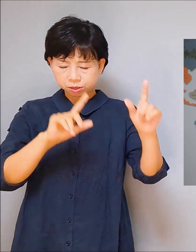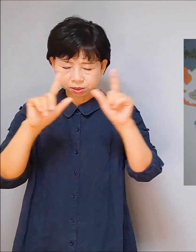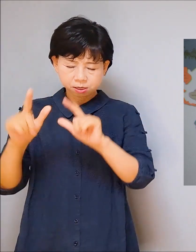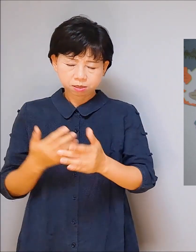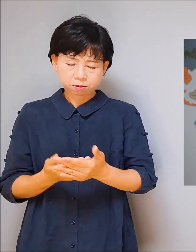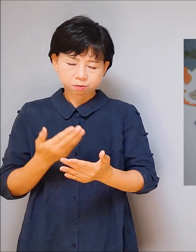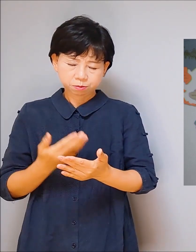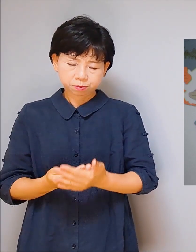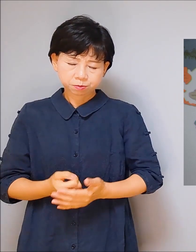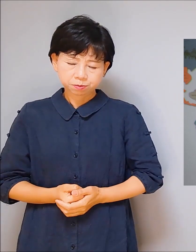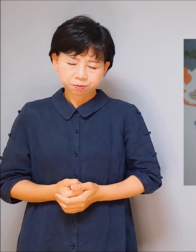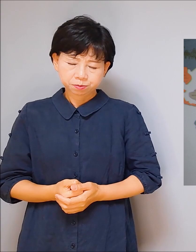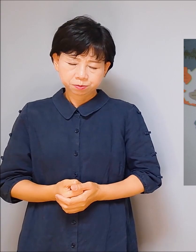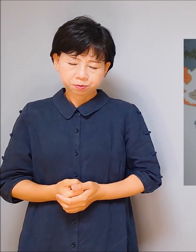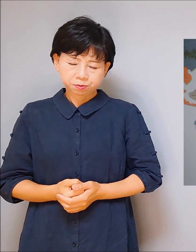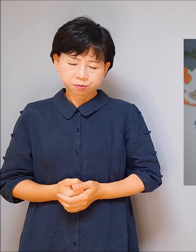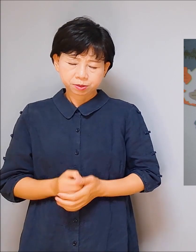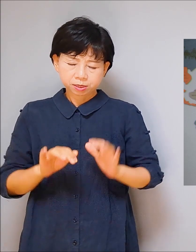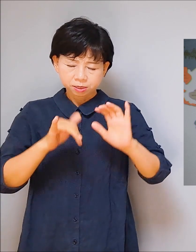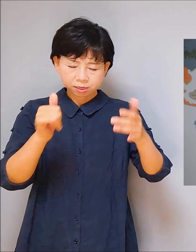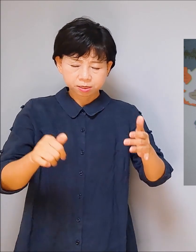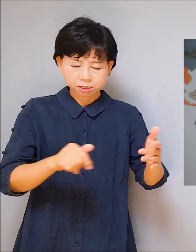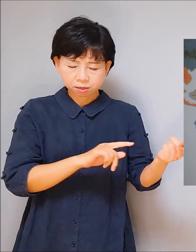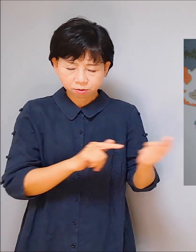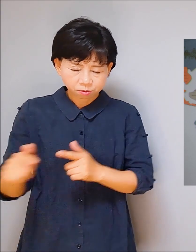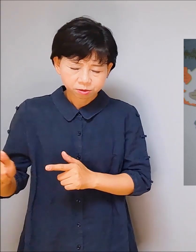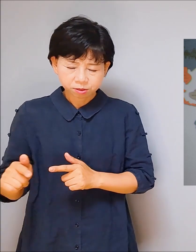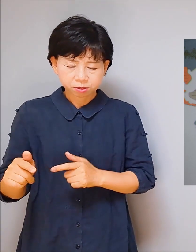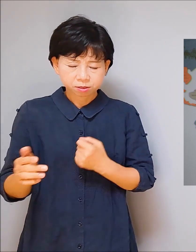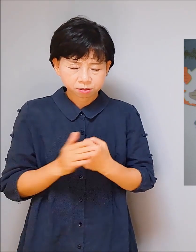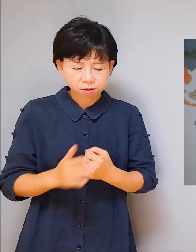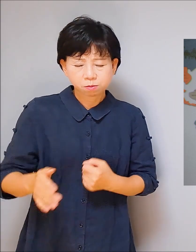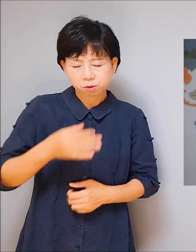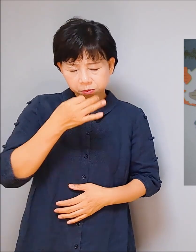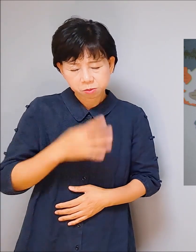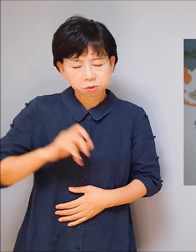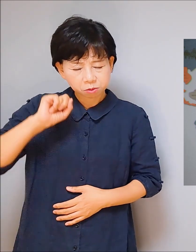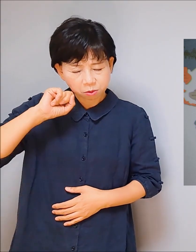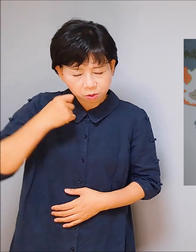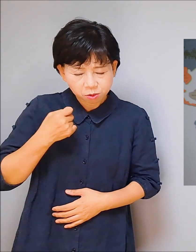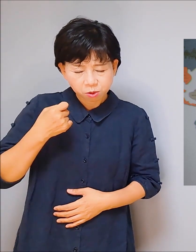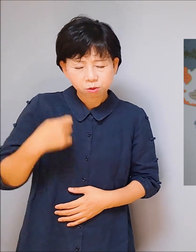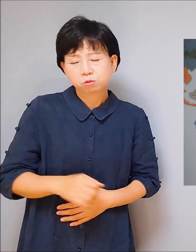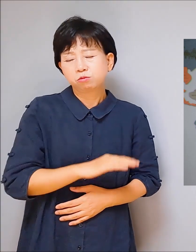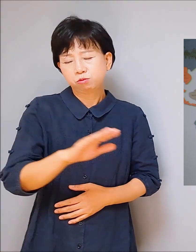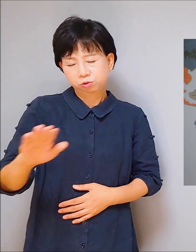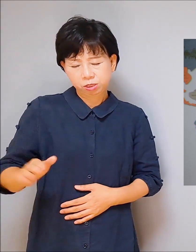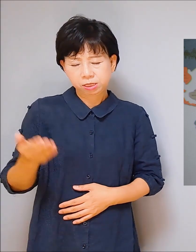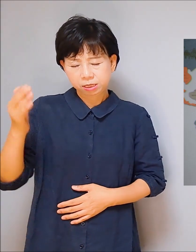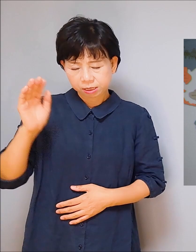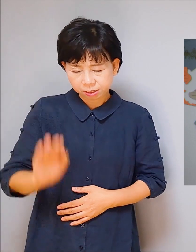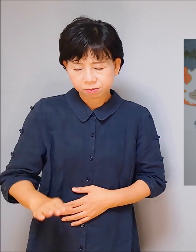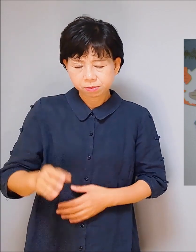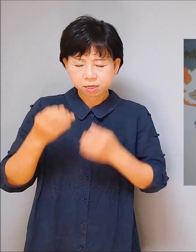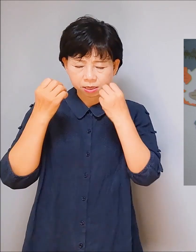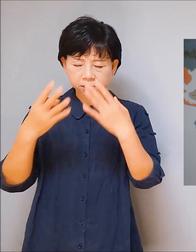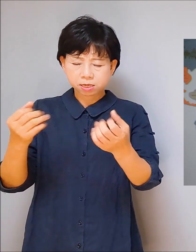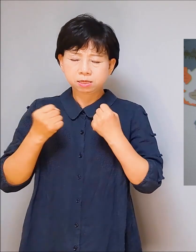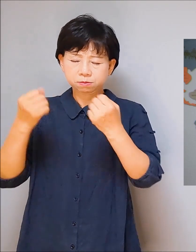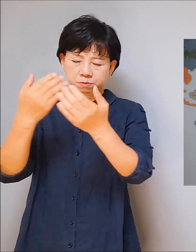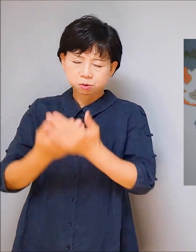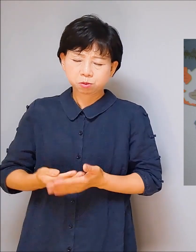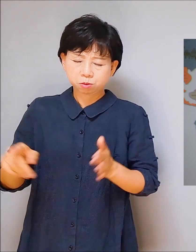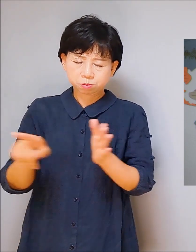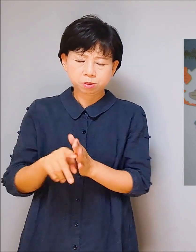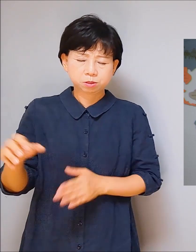삶이 되게 하여 주시옵소서. 세상 것 때문에 절절맸던 삶이 우리에게 분명히 있었지만 이제 다시 새 힘을 얻고